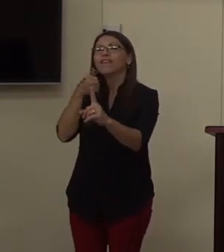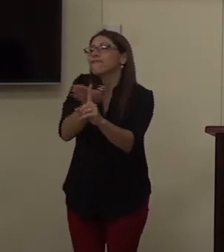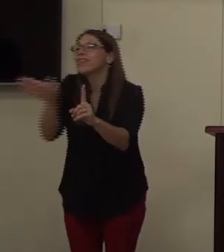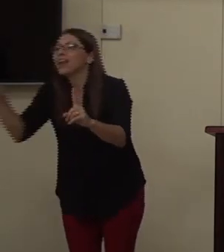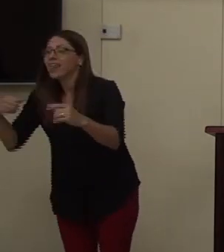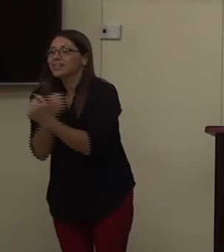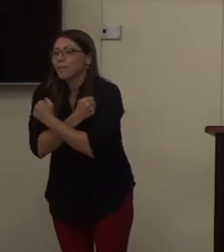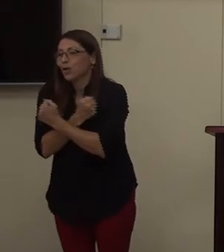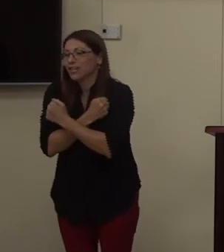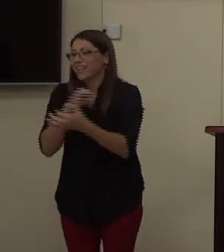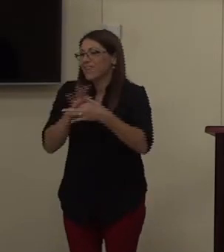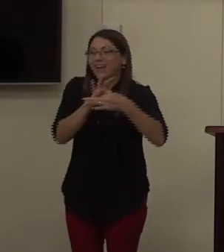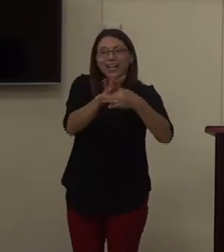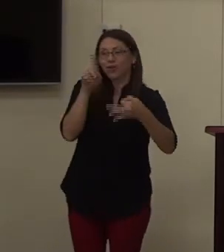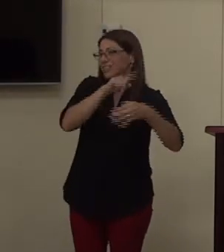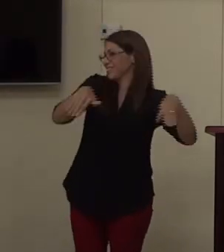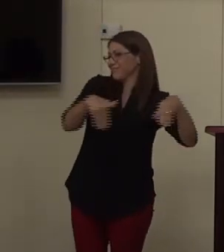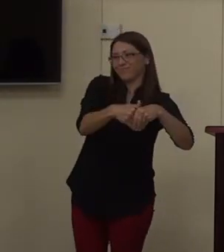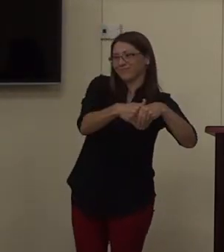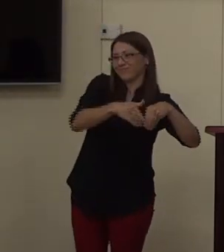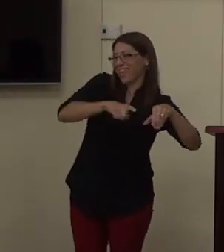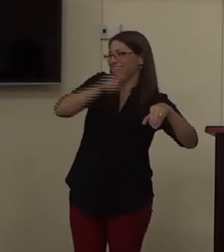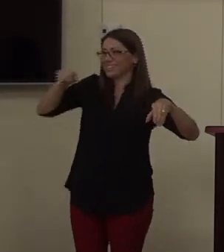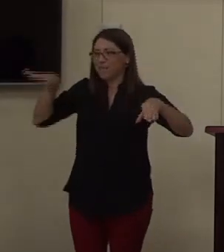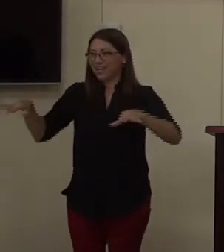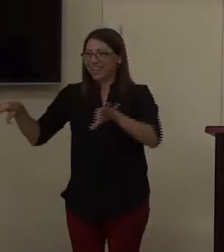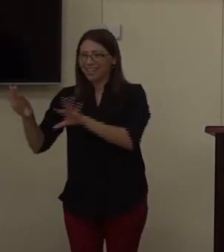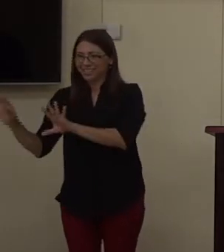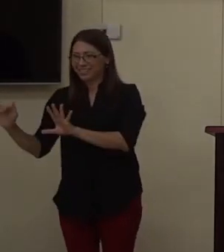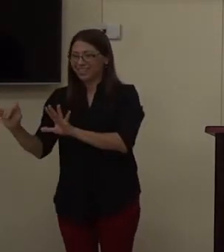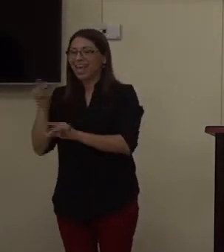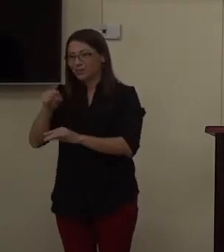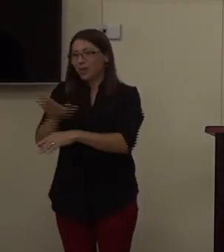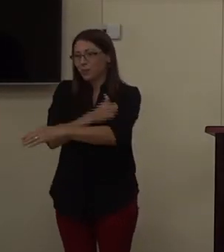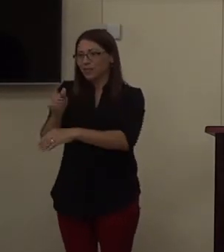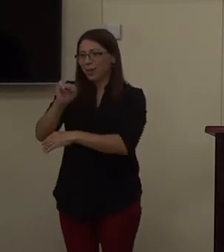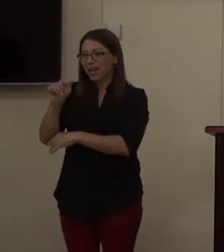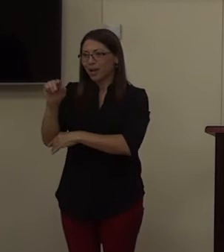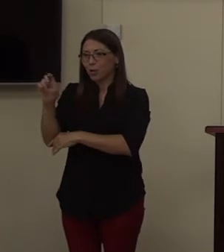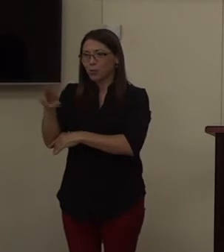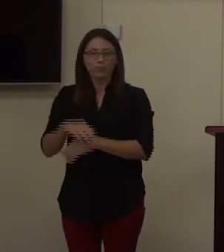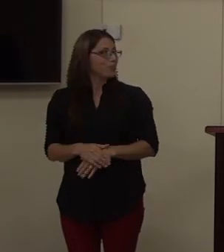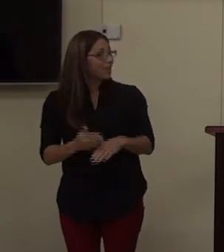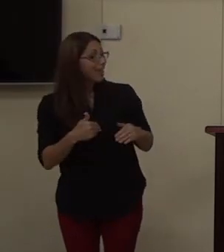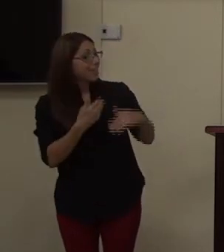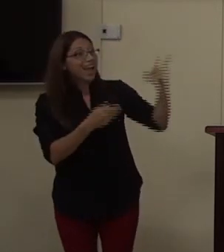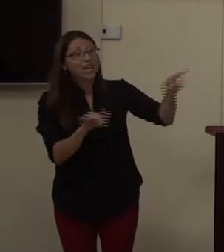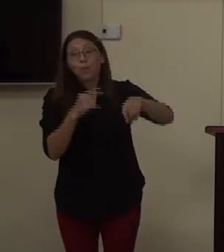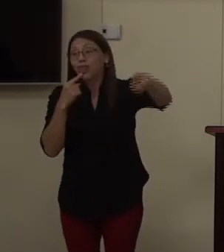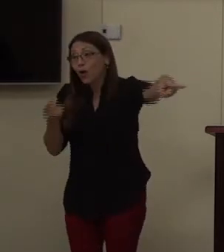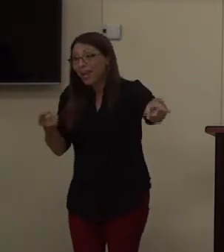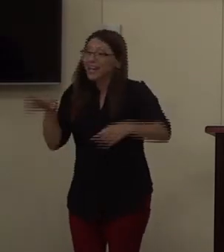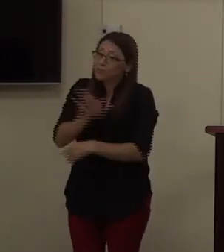relaciones extramaritales, ¿verdad? Es eso, la música malecu. Y aquí dijo Daniel que es música plancha,